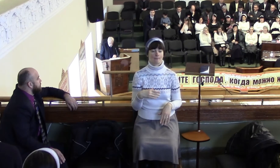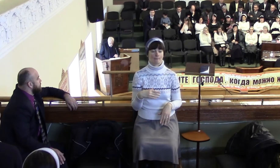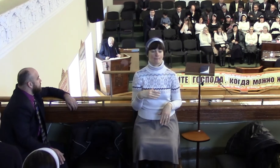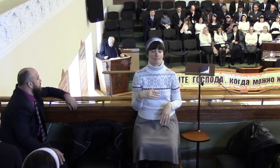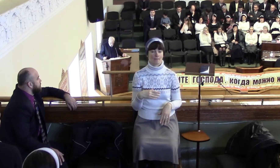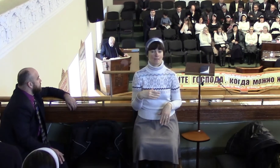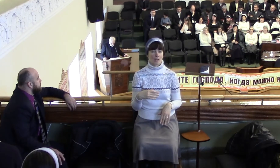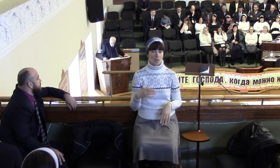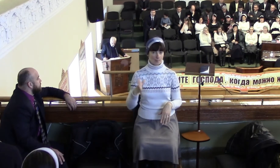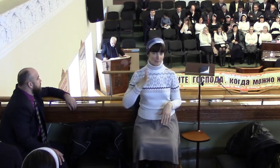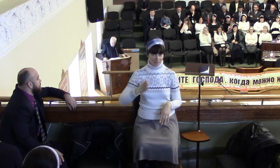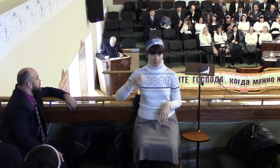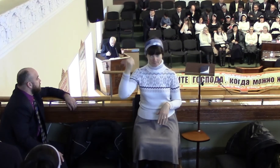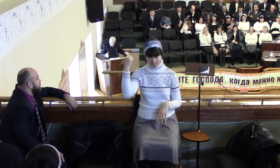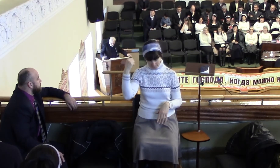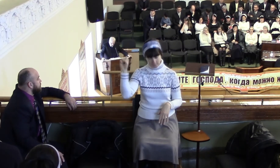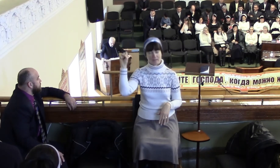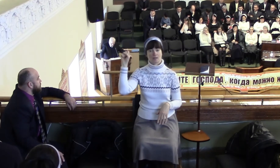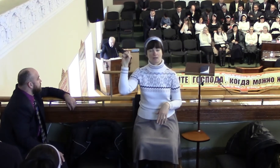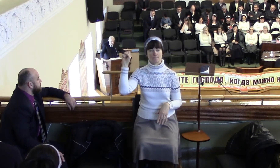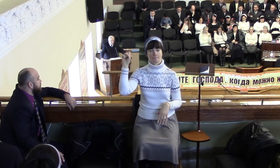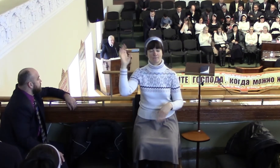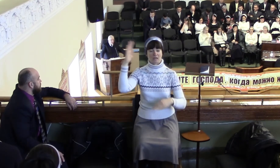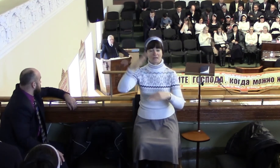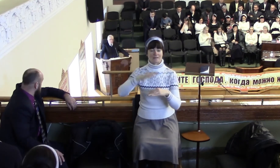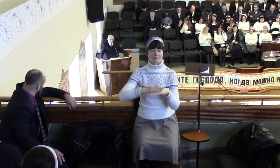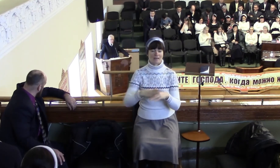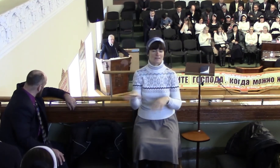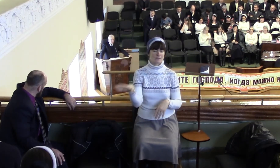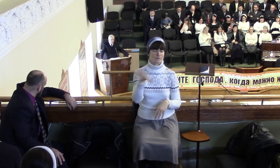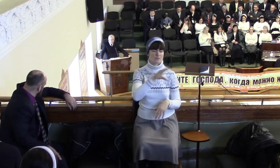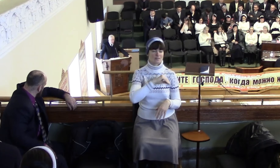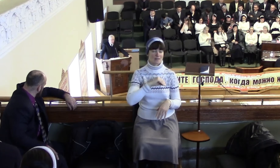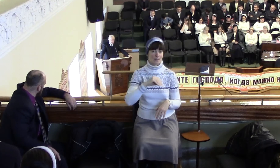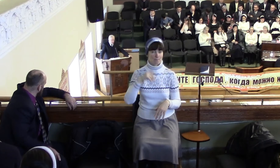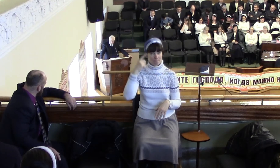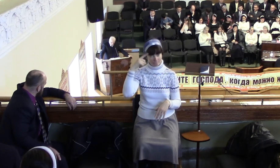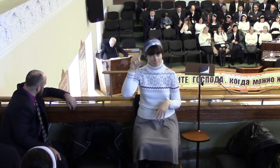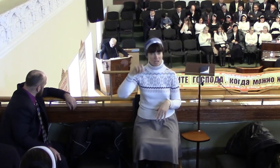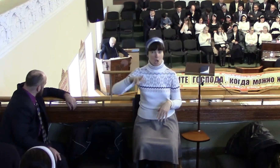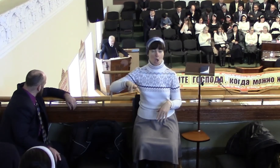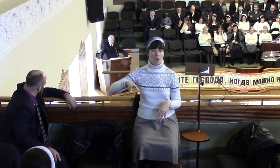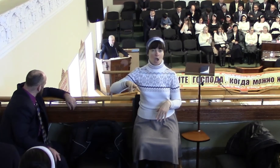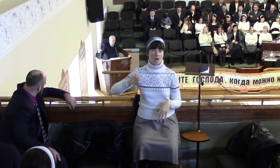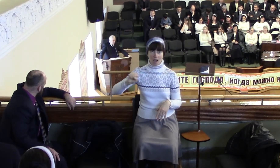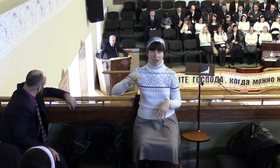у иудеев, когда произошла победа над всем замыслом